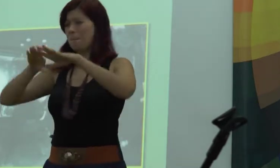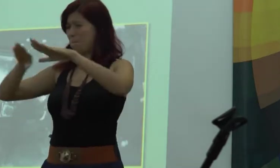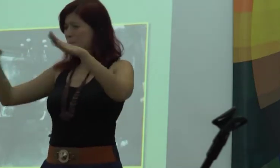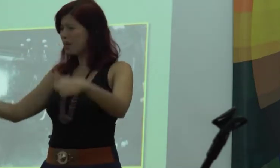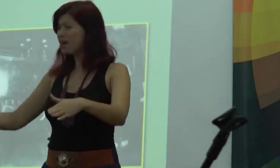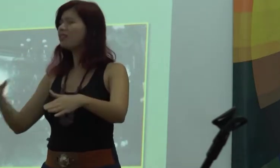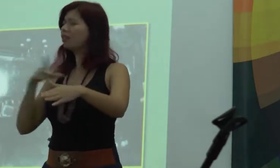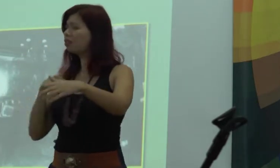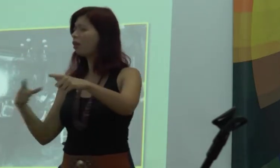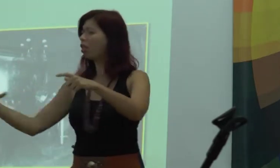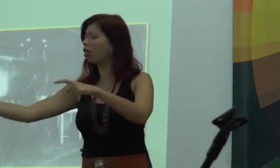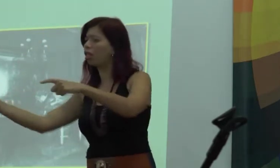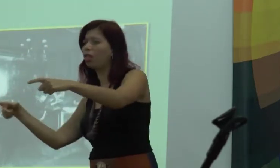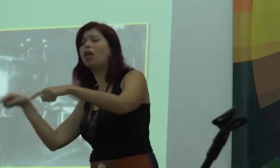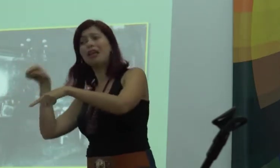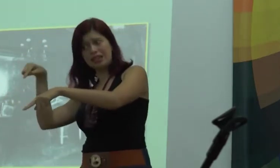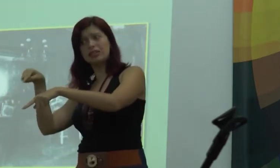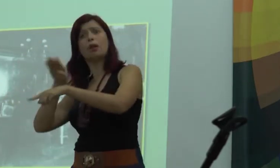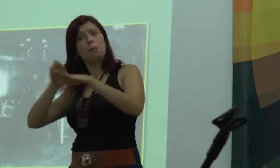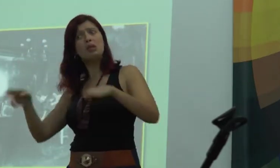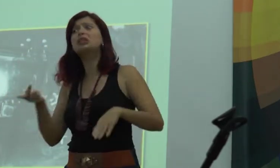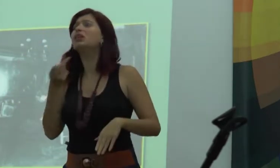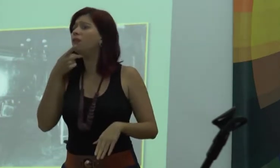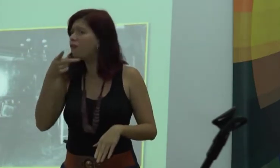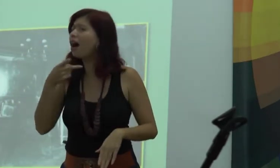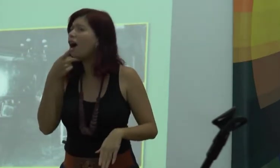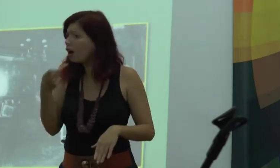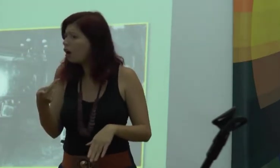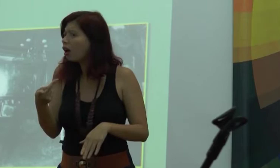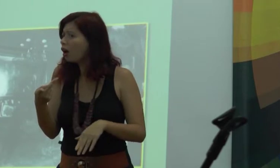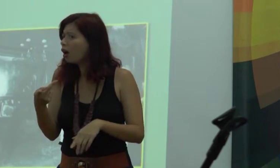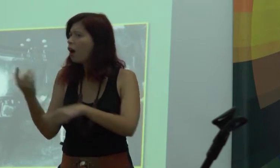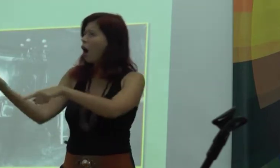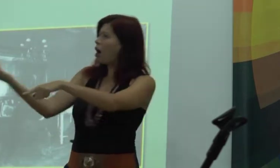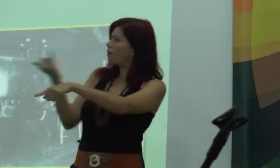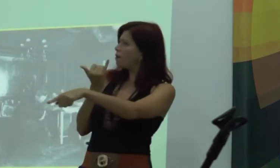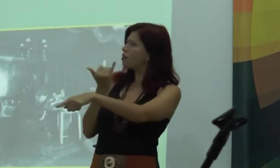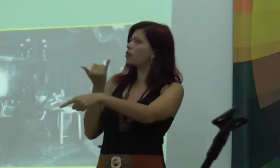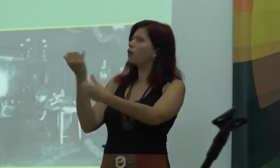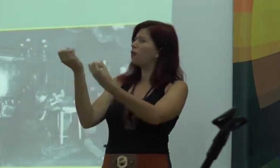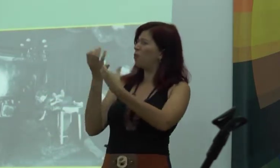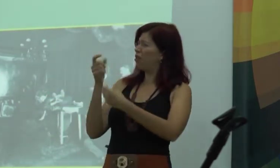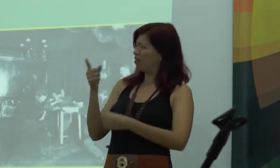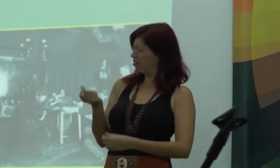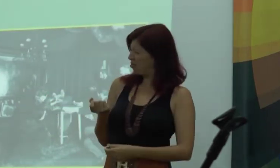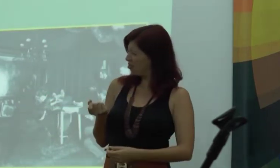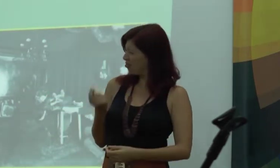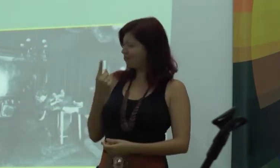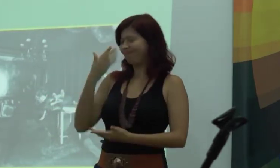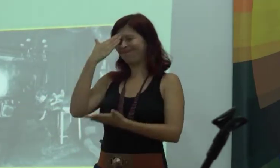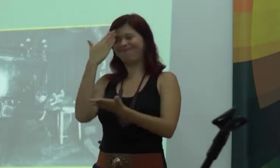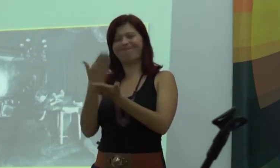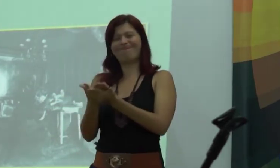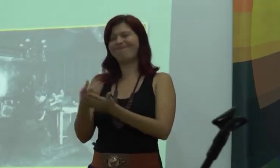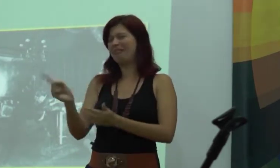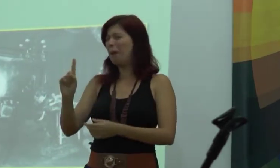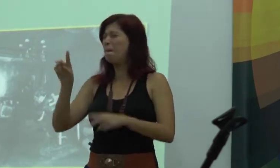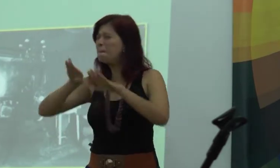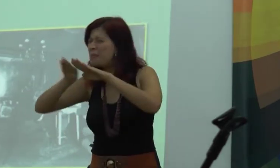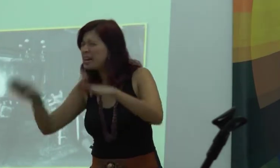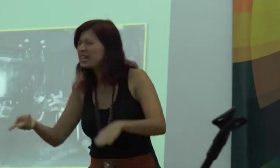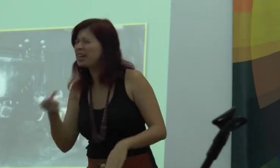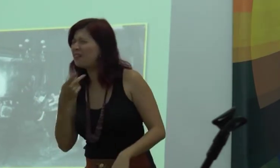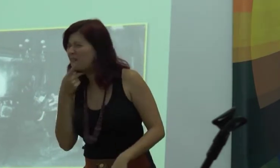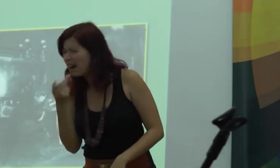magnetismo, e começaram a pensar como é que se poderia saber, como é isso, mesa